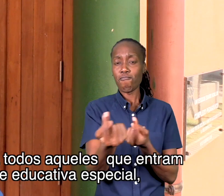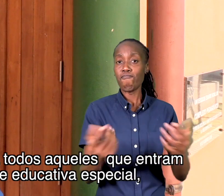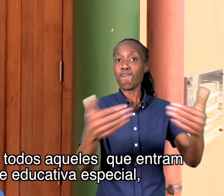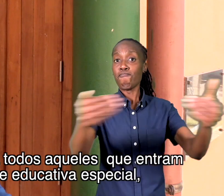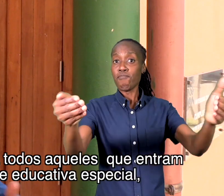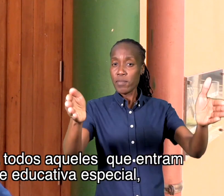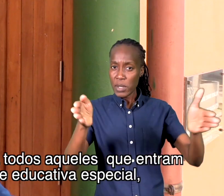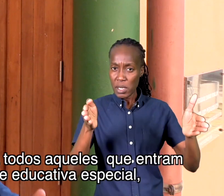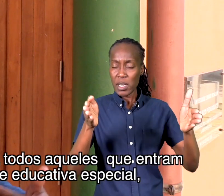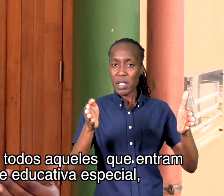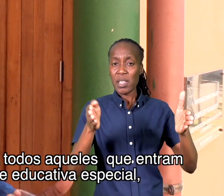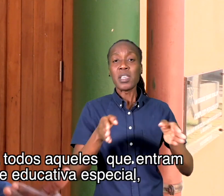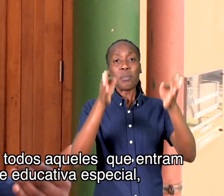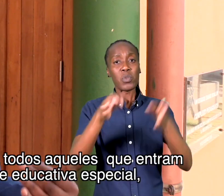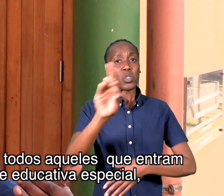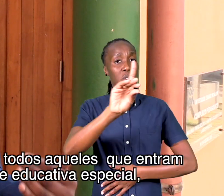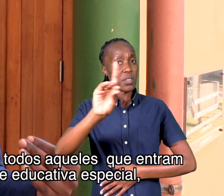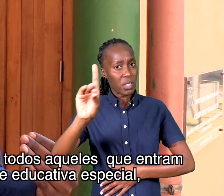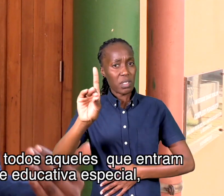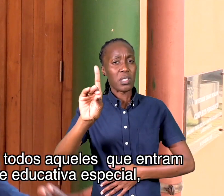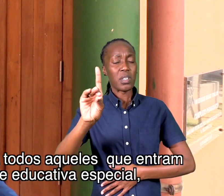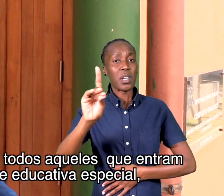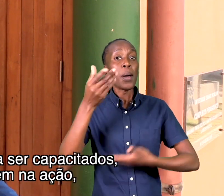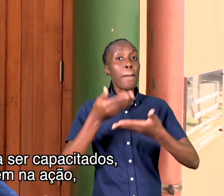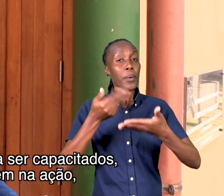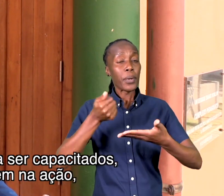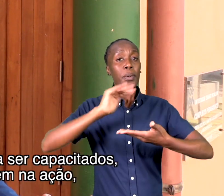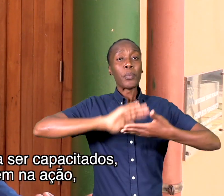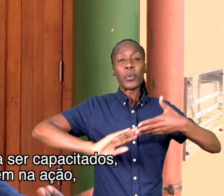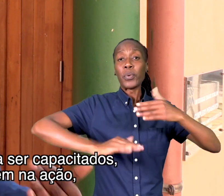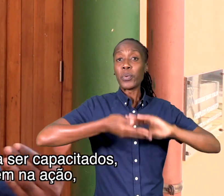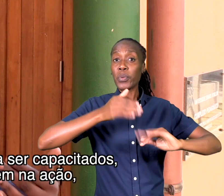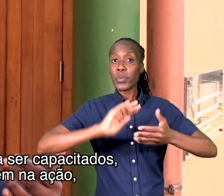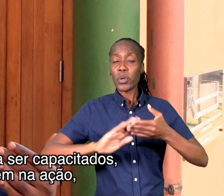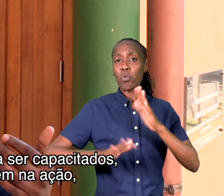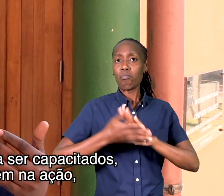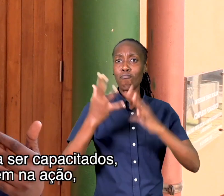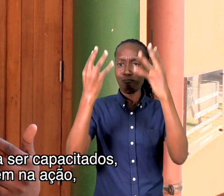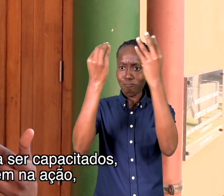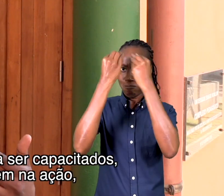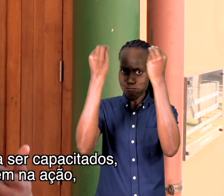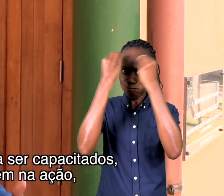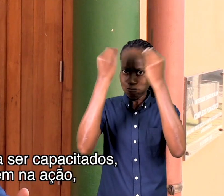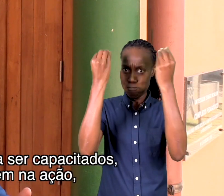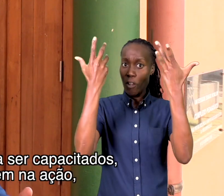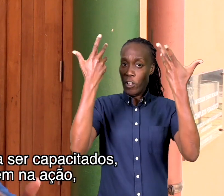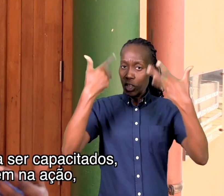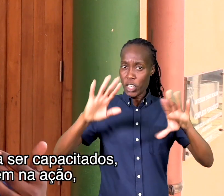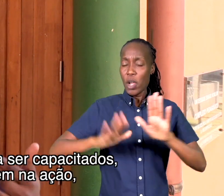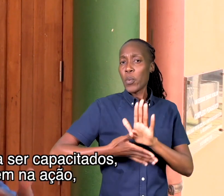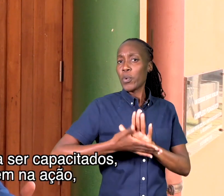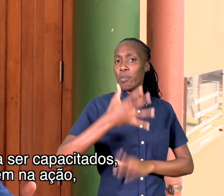na sala com alguma necessidade educativa especial, não é? Então os professores estão a ser